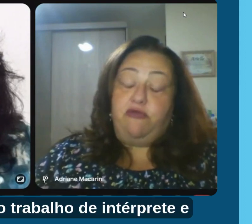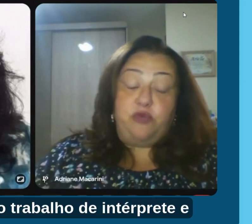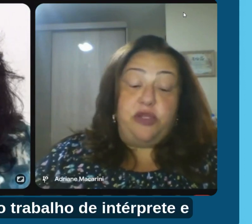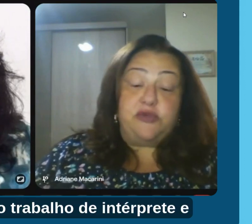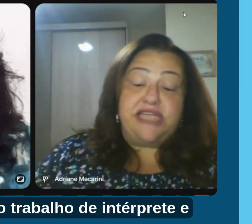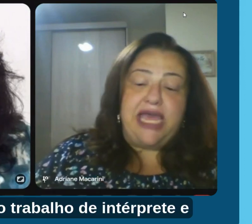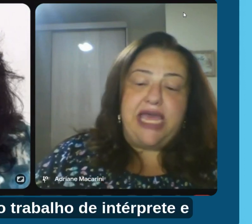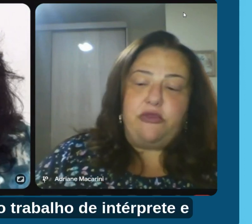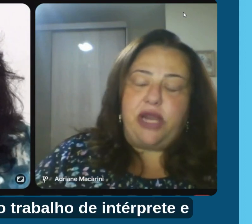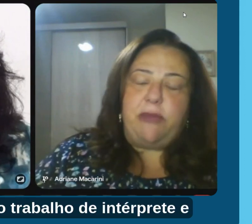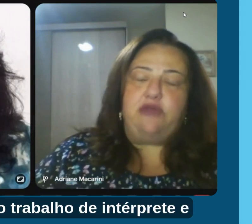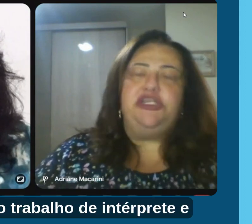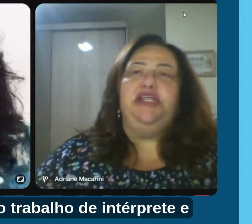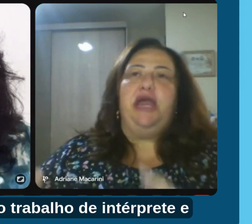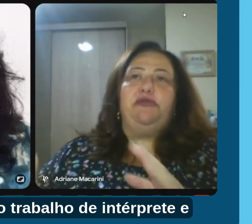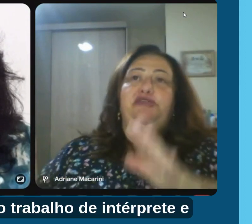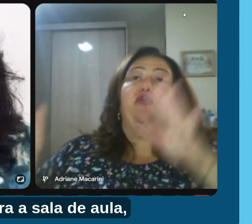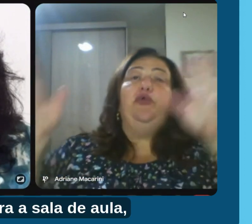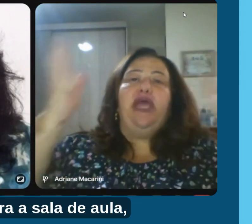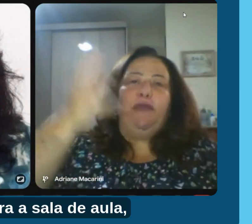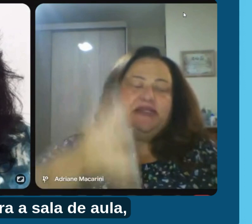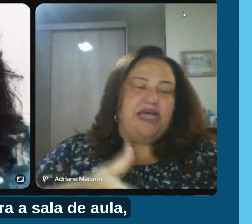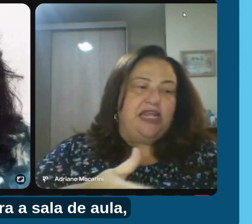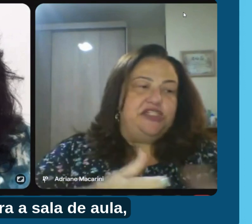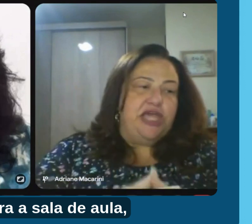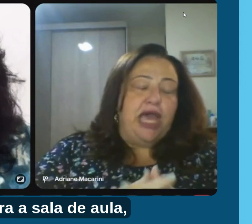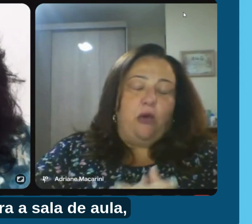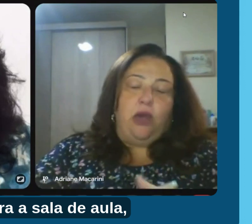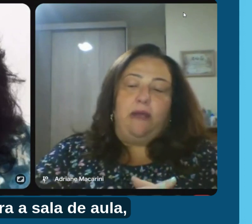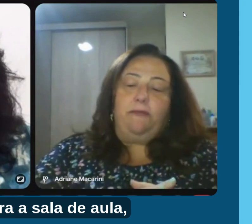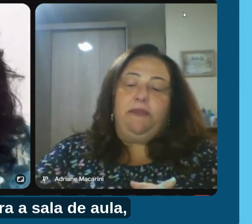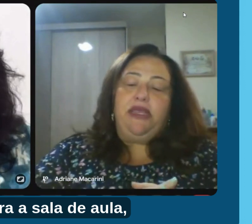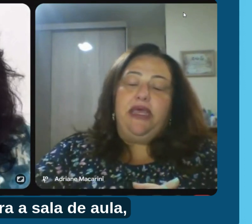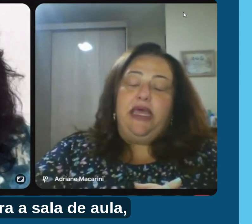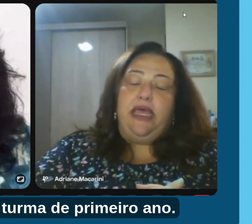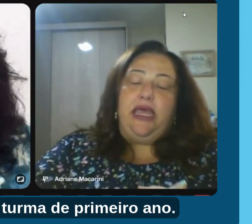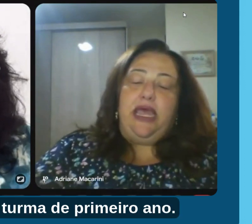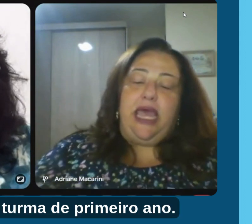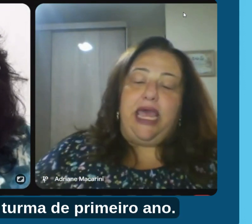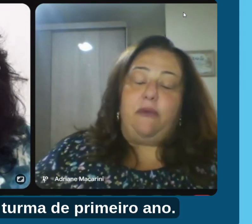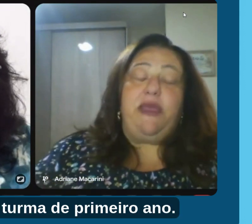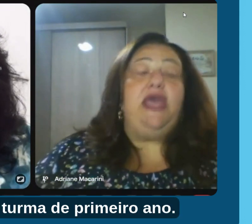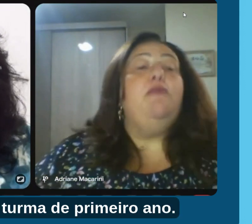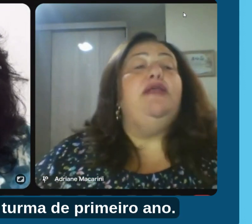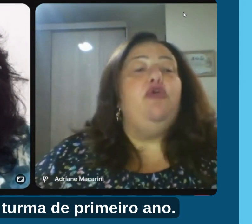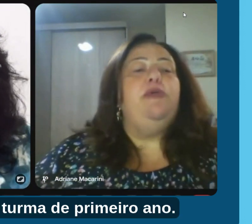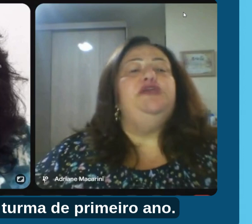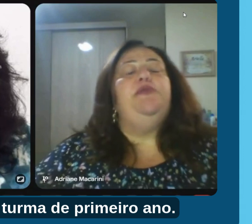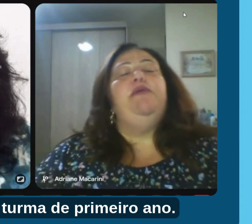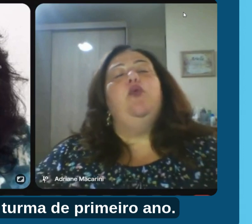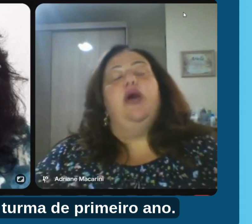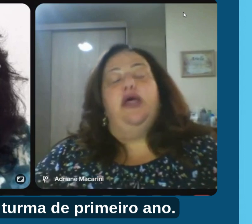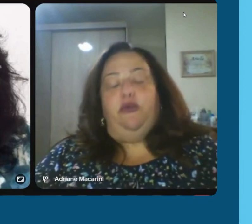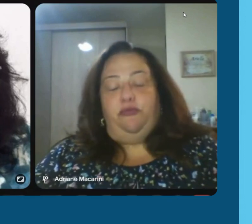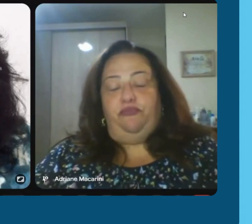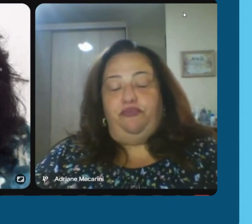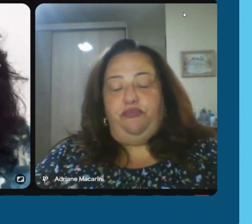quando eu saí do trabalho de intérprete e voltei para a sala de aula, eu peguei uma turma de primeiro ano,